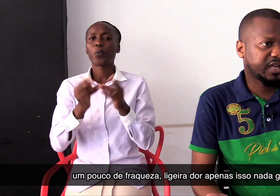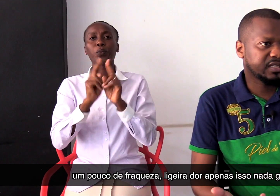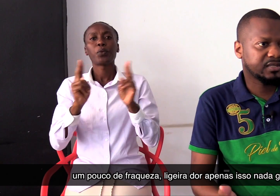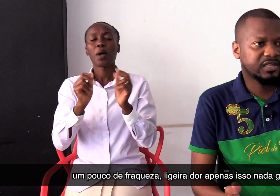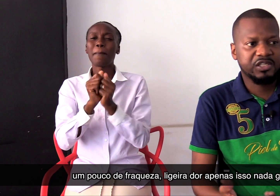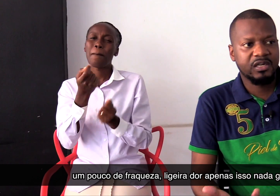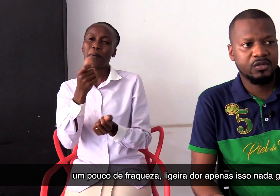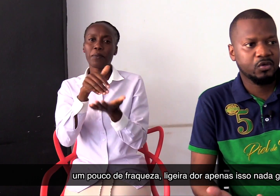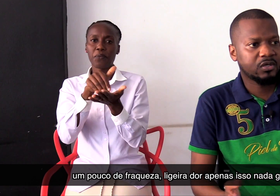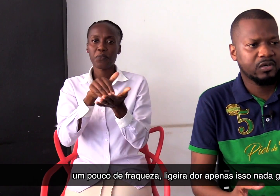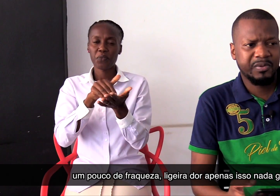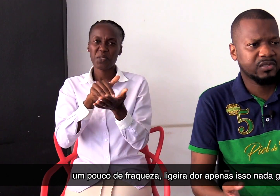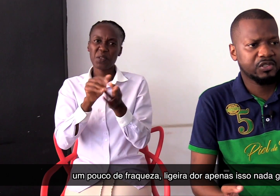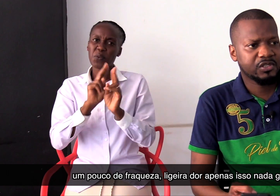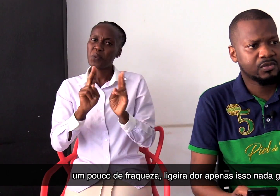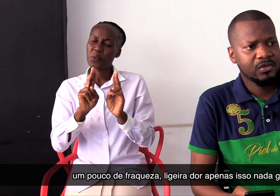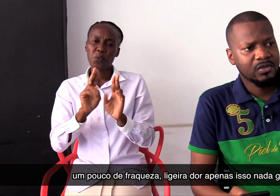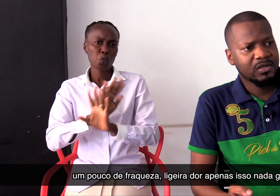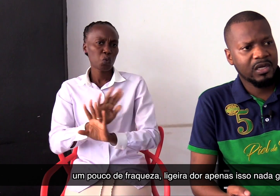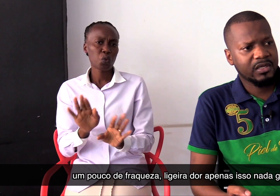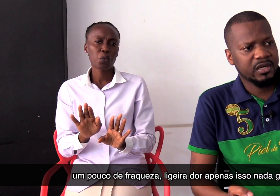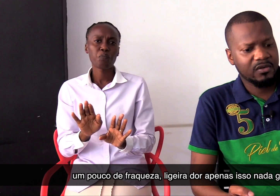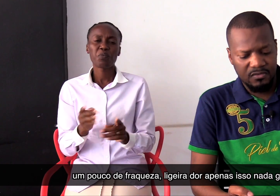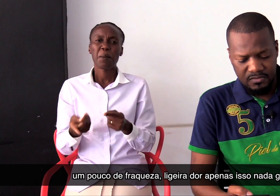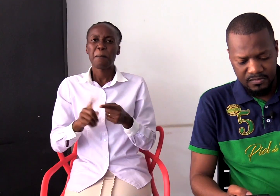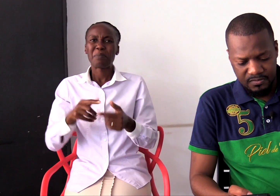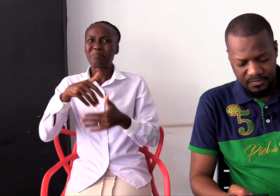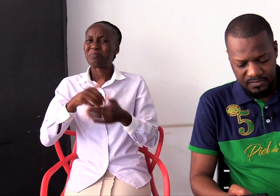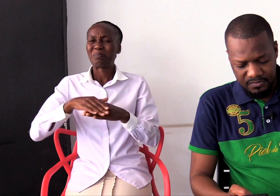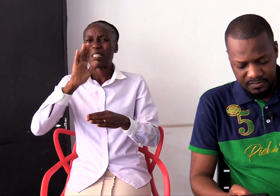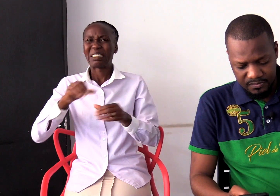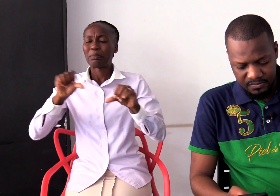de fraqueza, ligeira dor, apenas isso, nada grave.